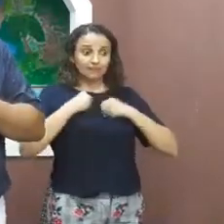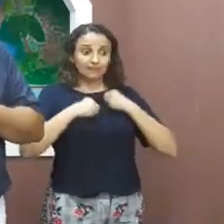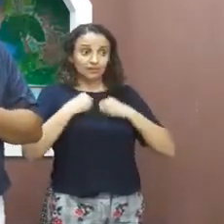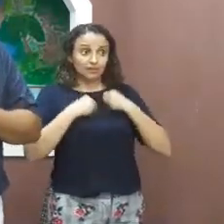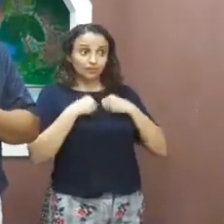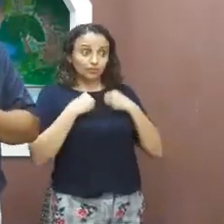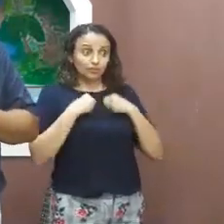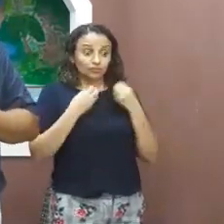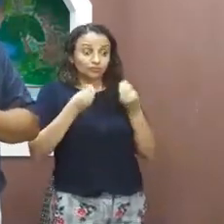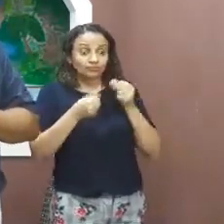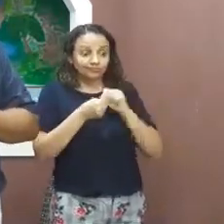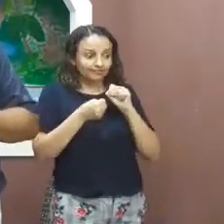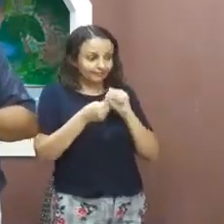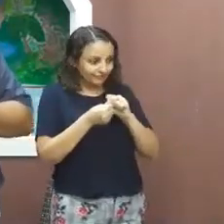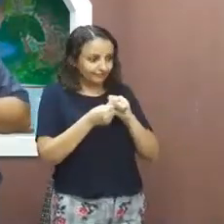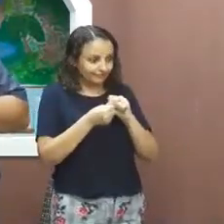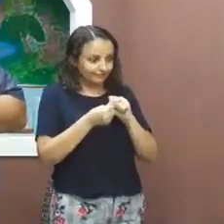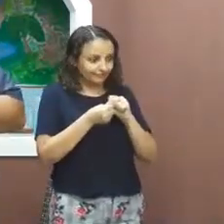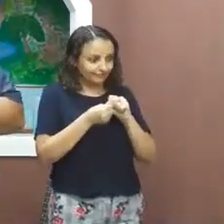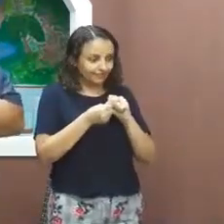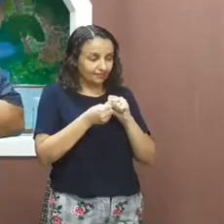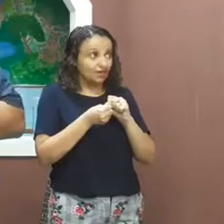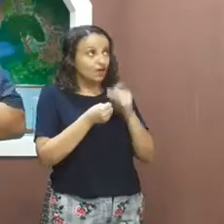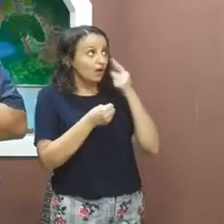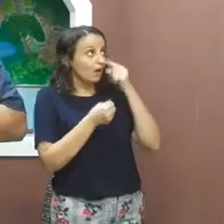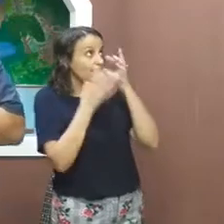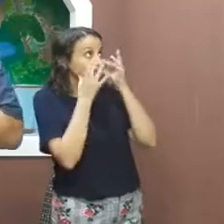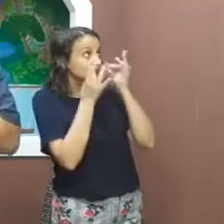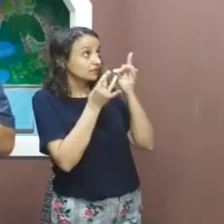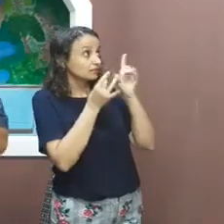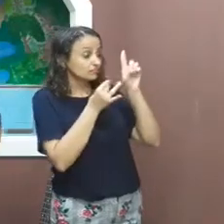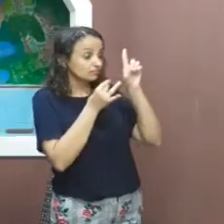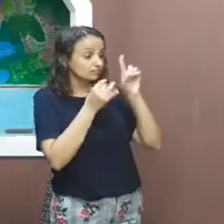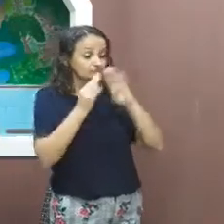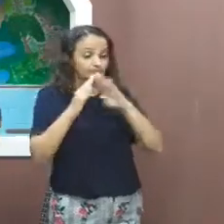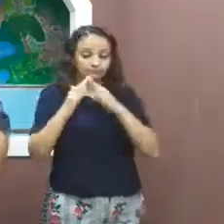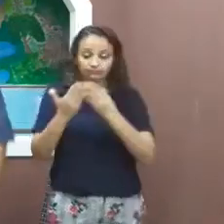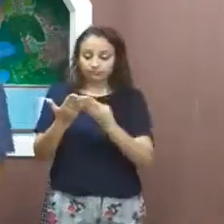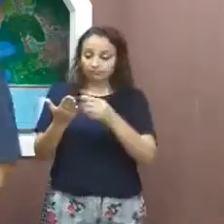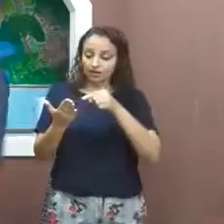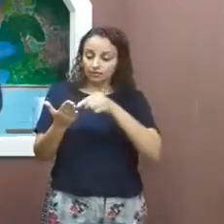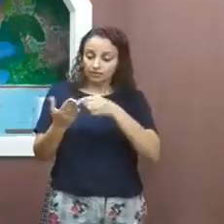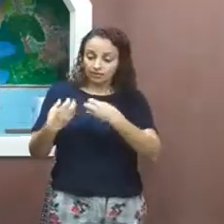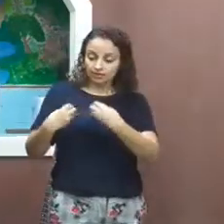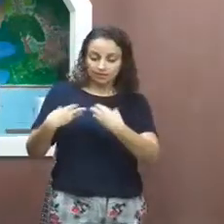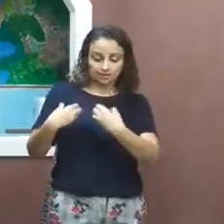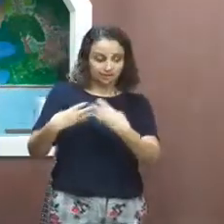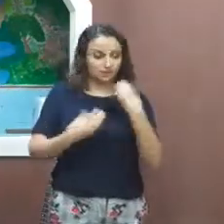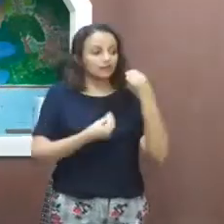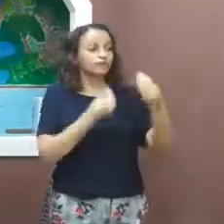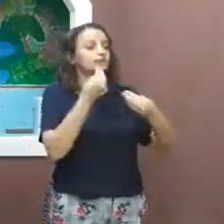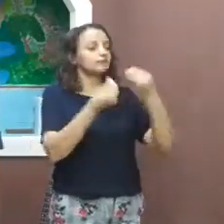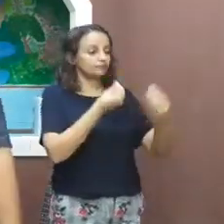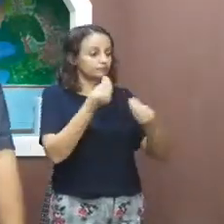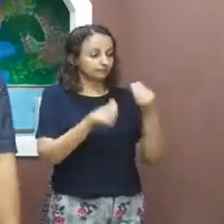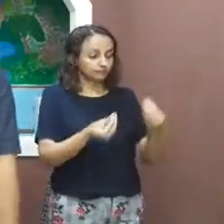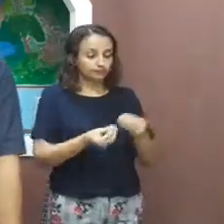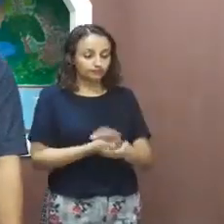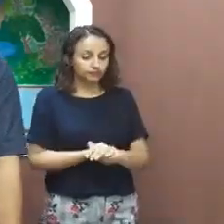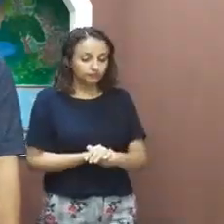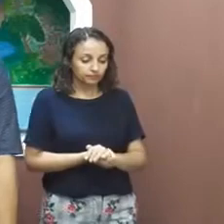ansiedade sob a orientação bíblica. E eu convido os irmãos a acompanhar a leitura